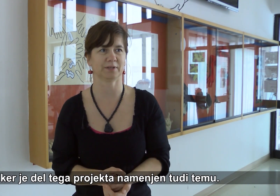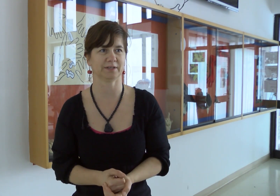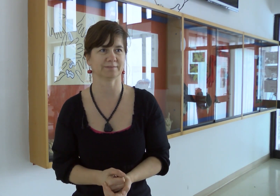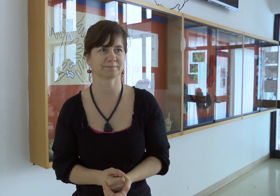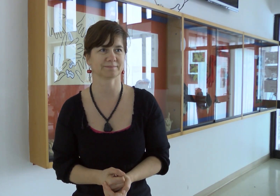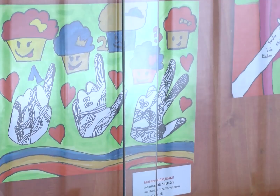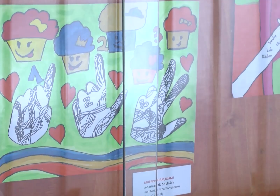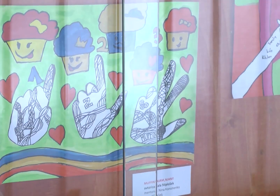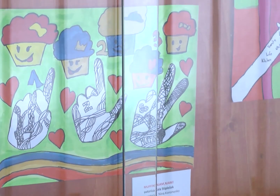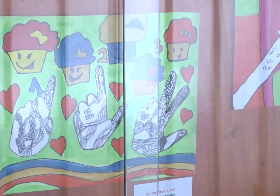namenjen.